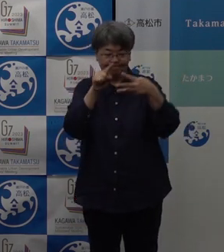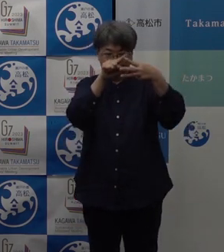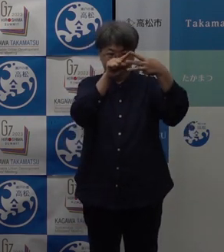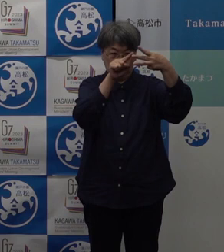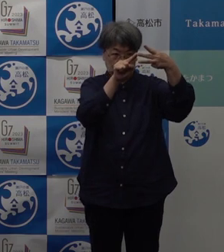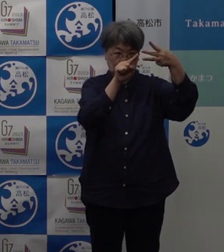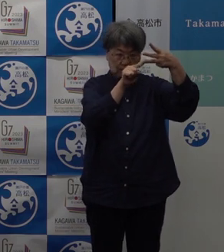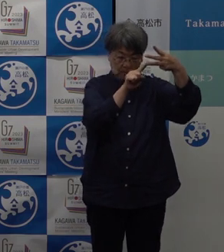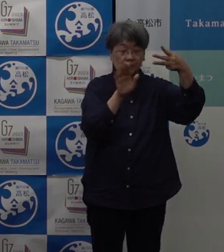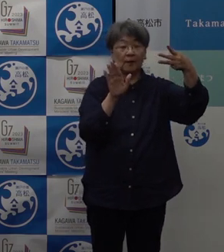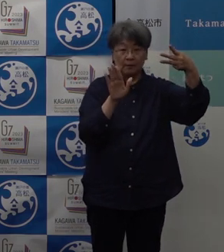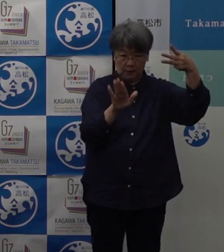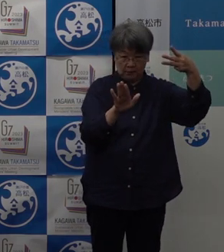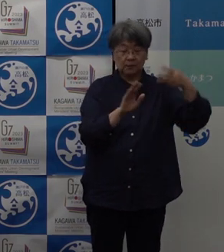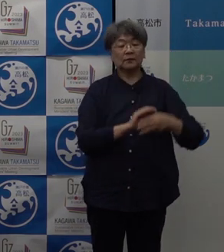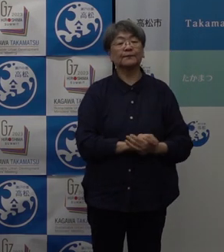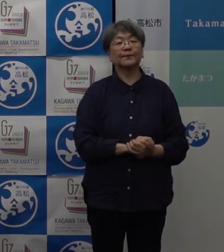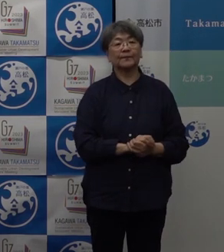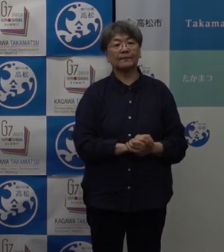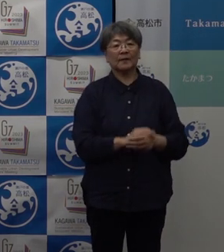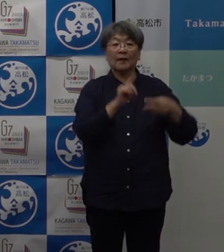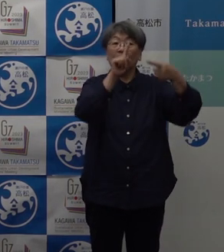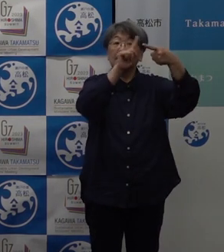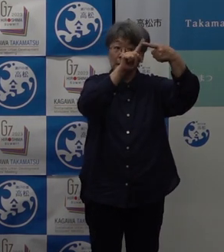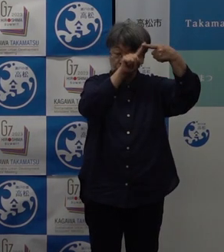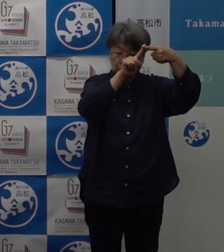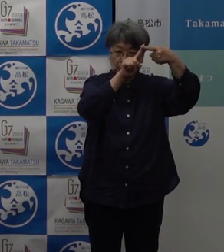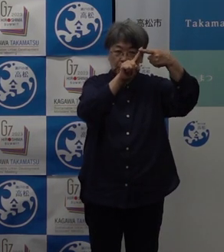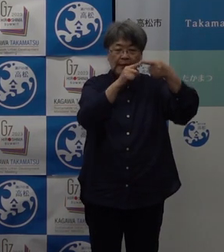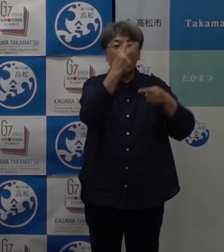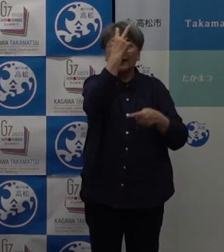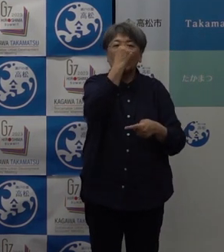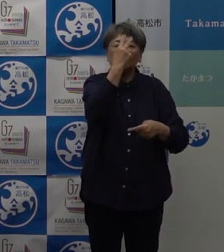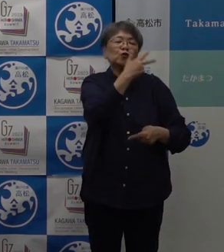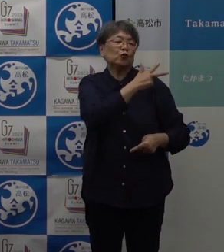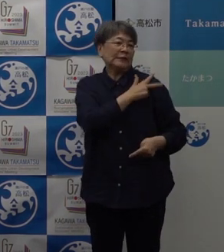この3点でございます。まずはじめに芸術